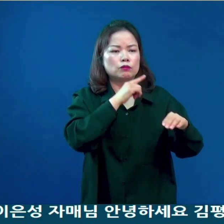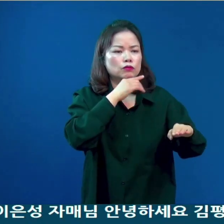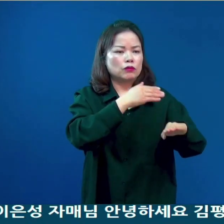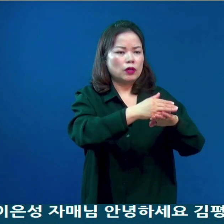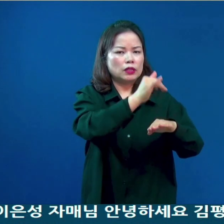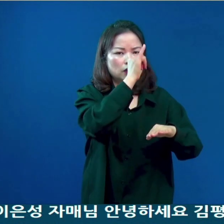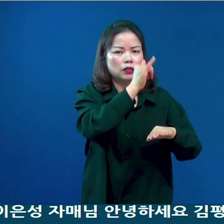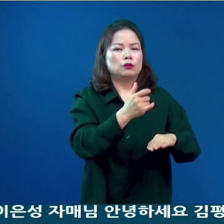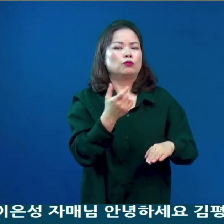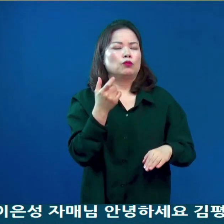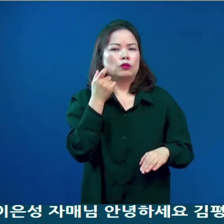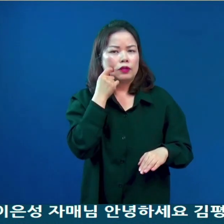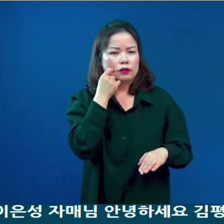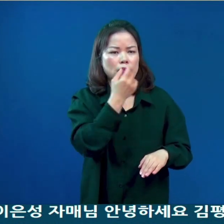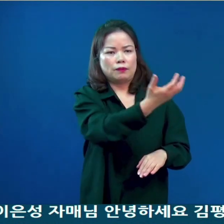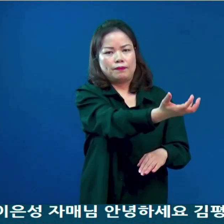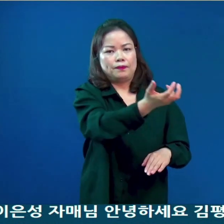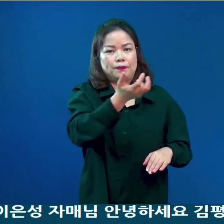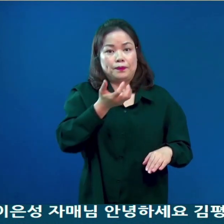같아서 내려왔습니다.